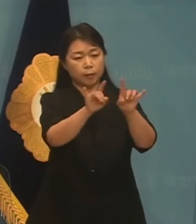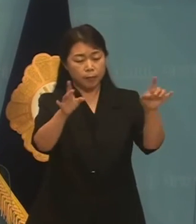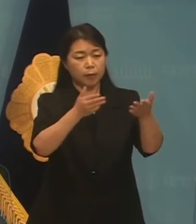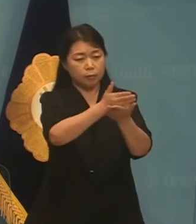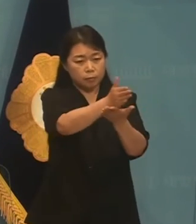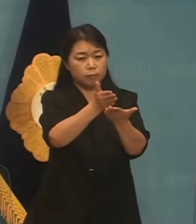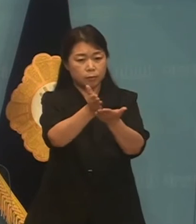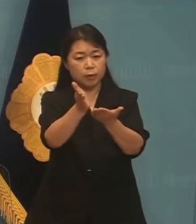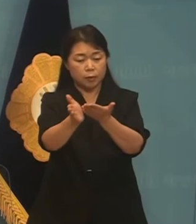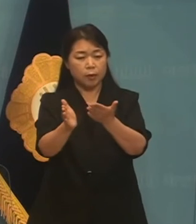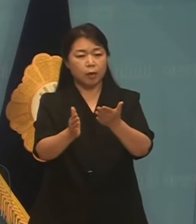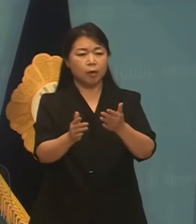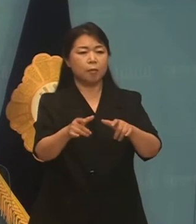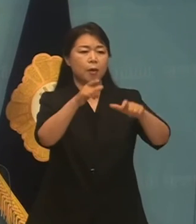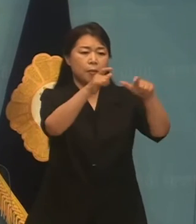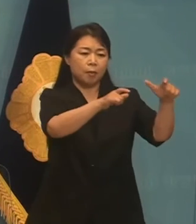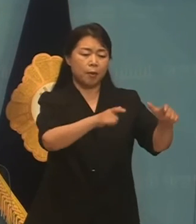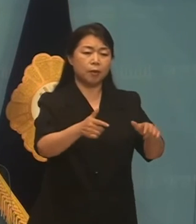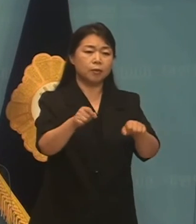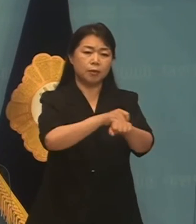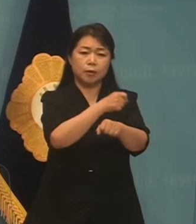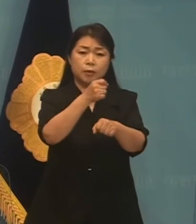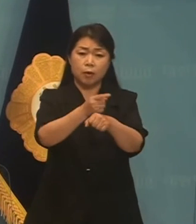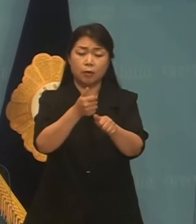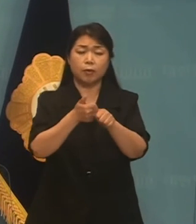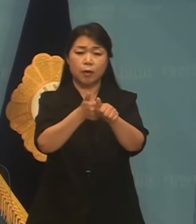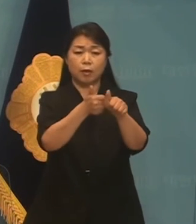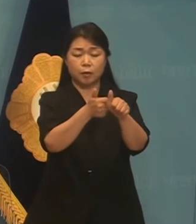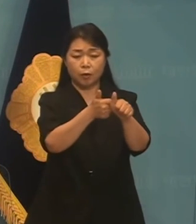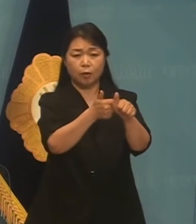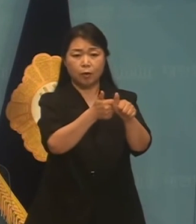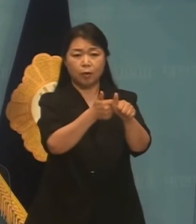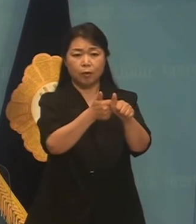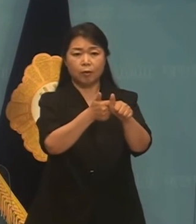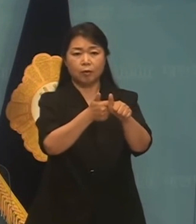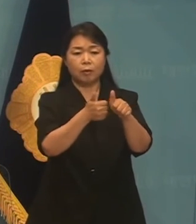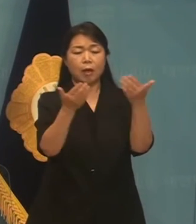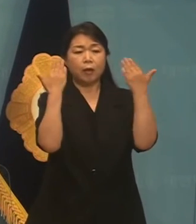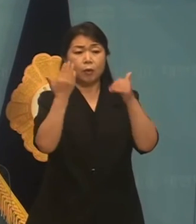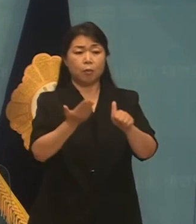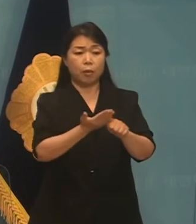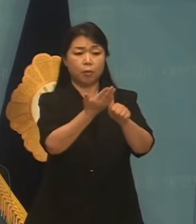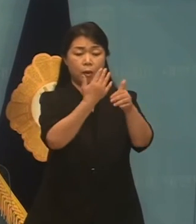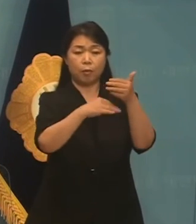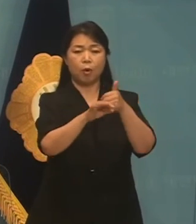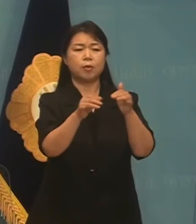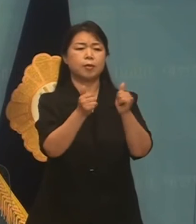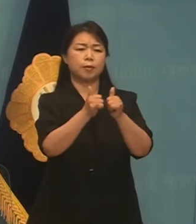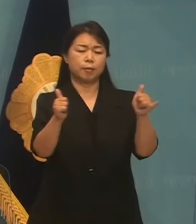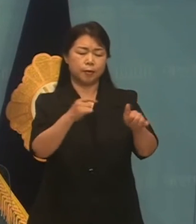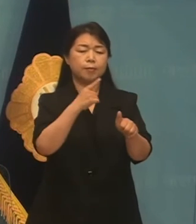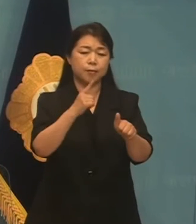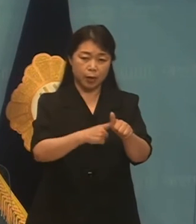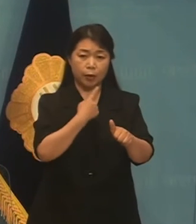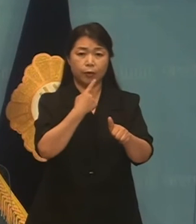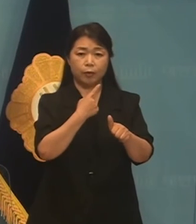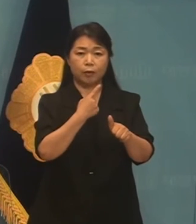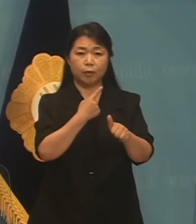분야별, 영역별, 특장별, 인류학교로 육성한다면 사람들은 더